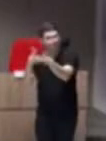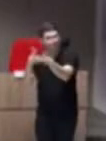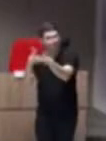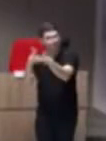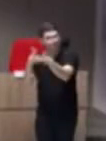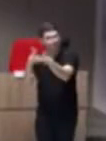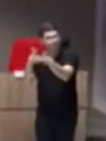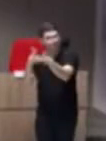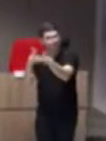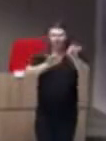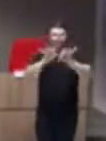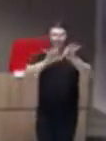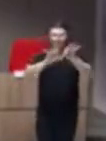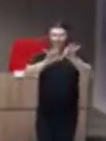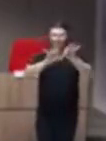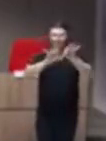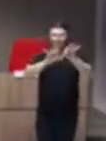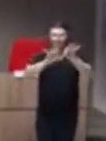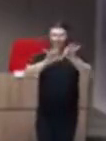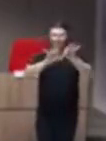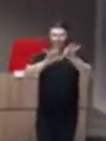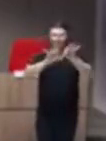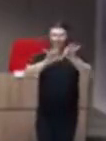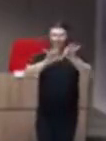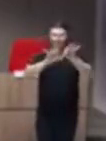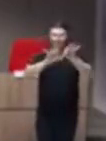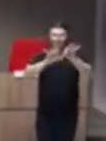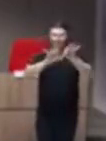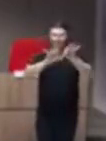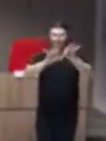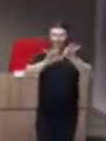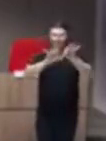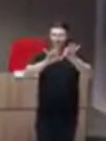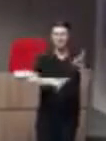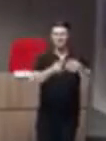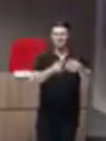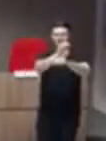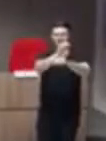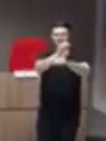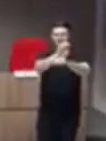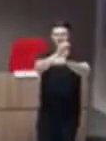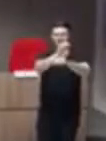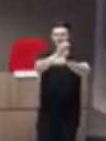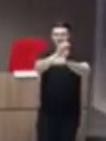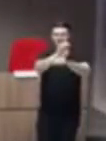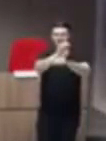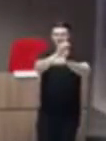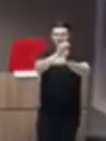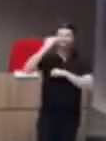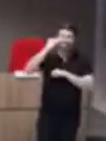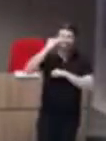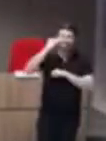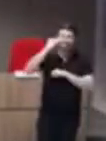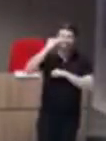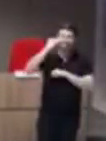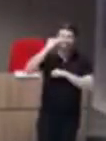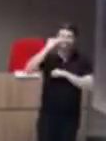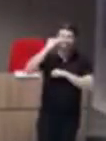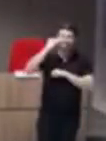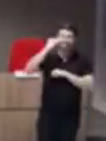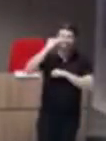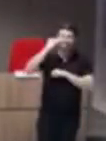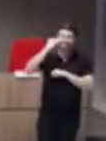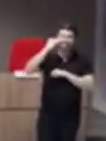esqueleto de como se produzir um relatório estadual. Então, a gente tentou, ao máximo, uniformizar não só as ações,